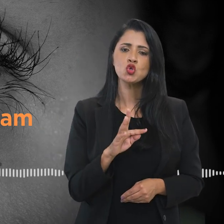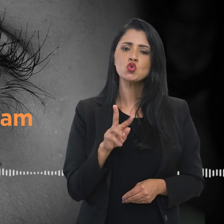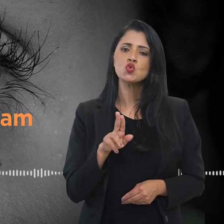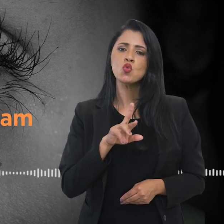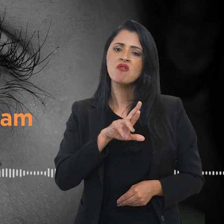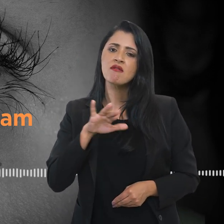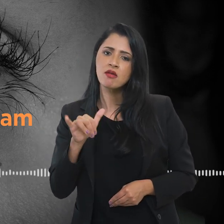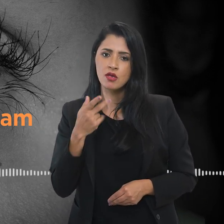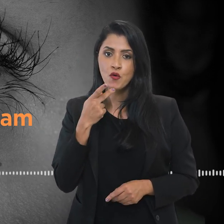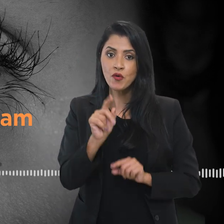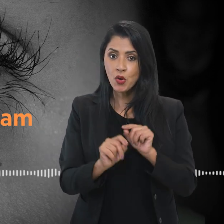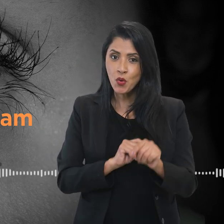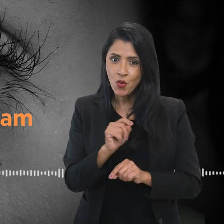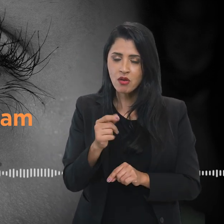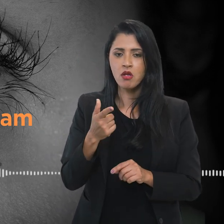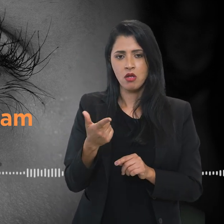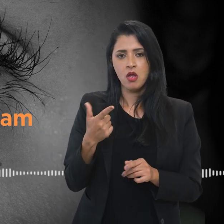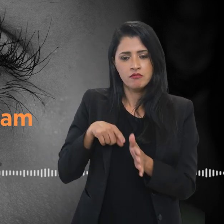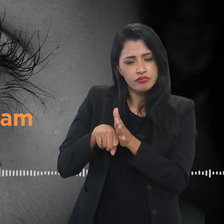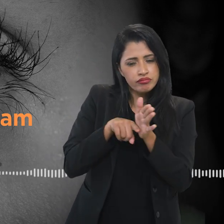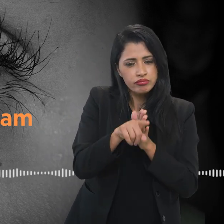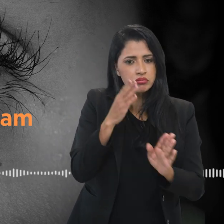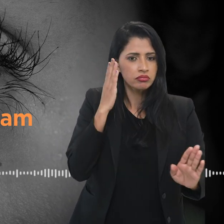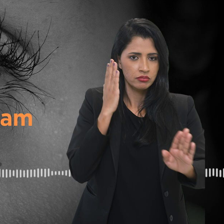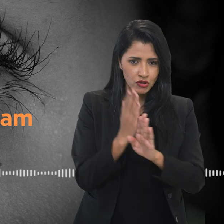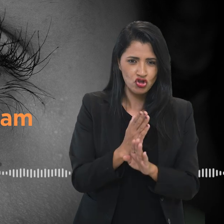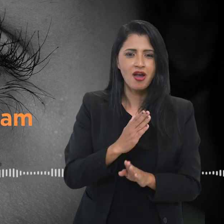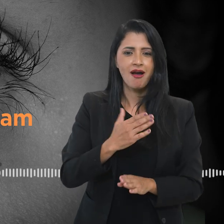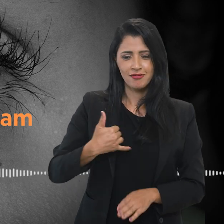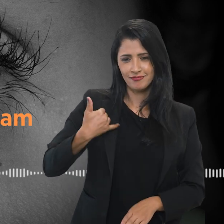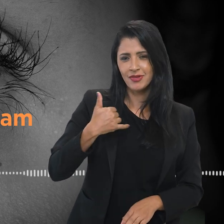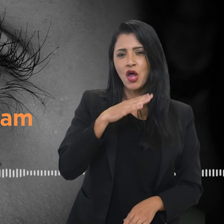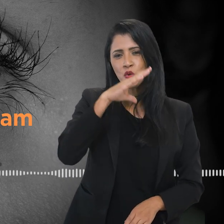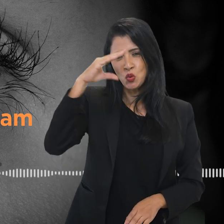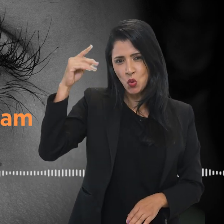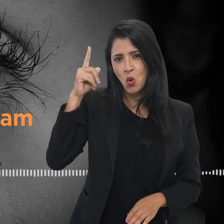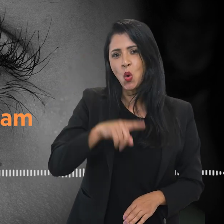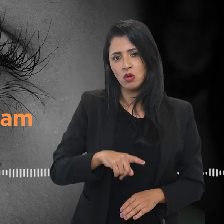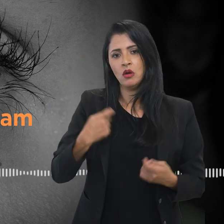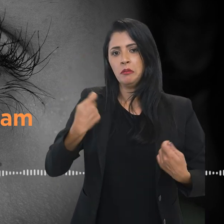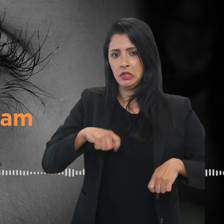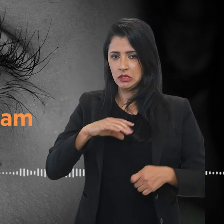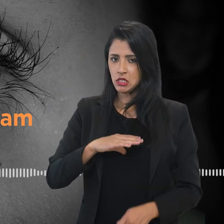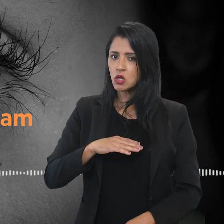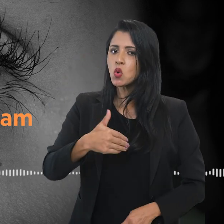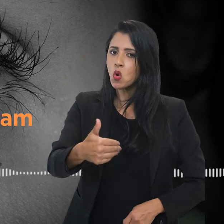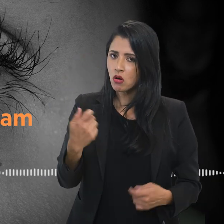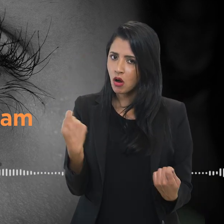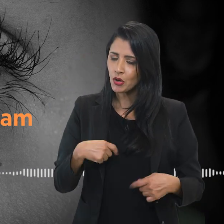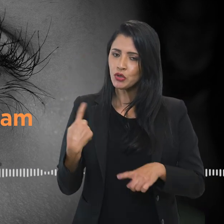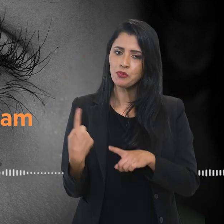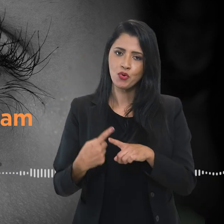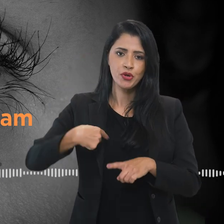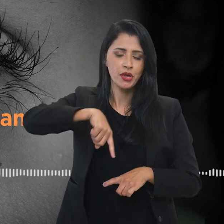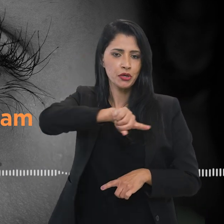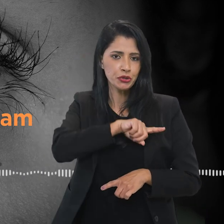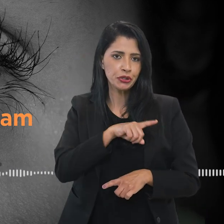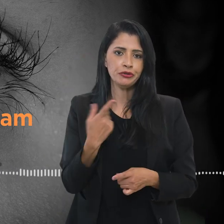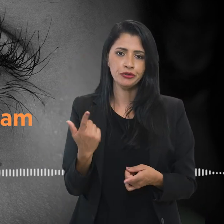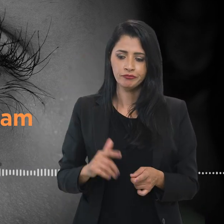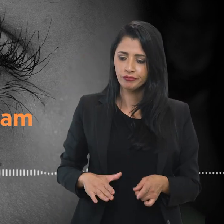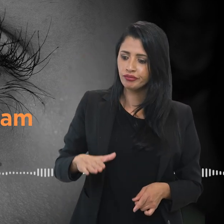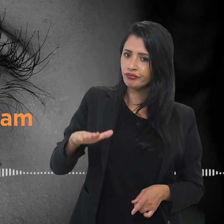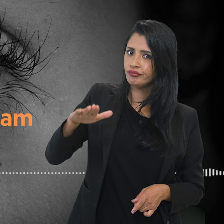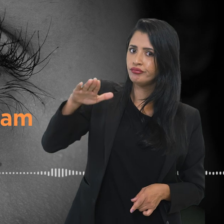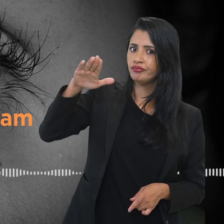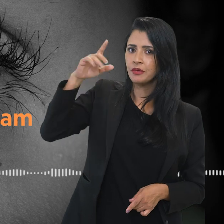Tourette. Eu costumo dizer que ir atrás de um diagnóstico já na fase adulta é um processo que requer bastante coragem, porque a gente